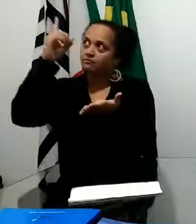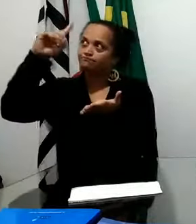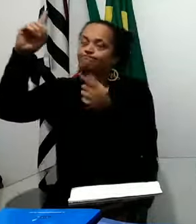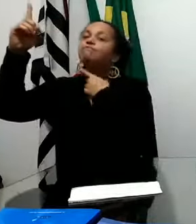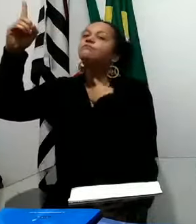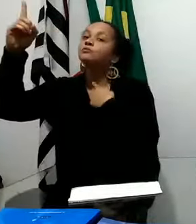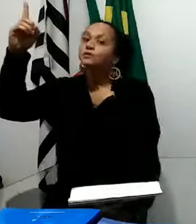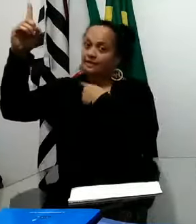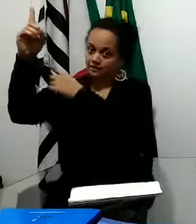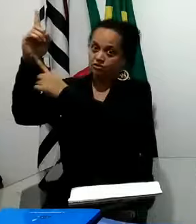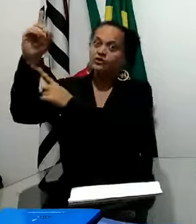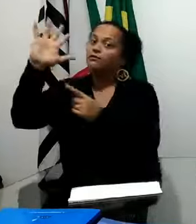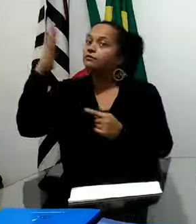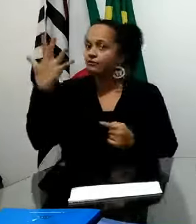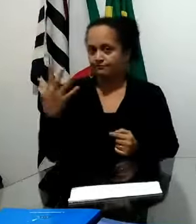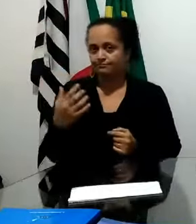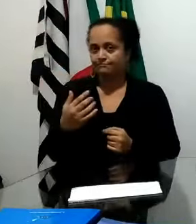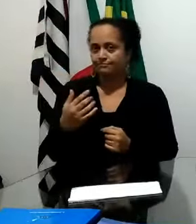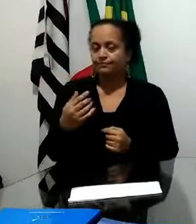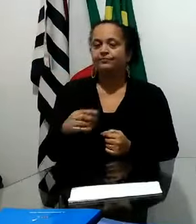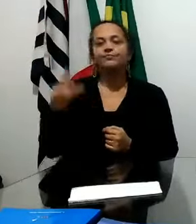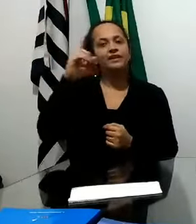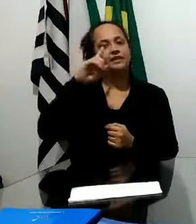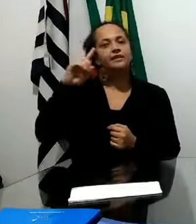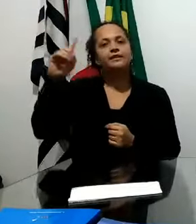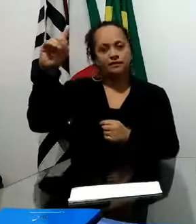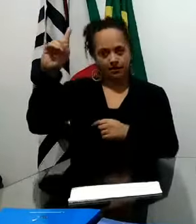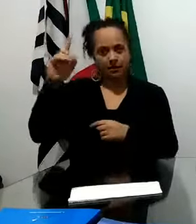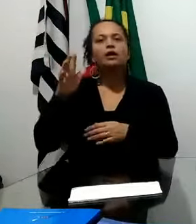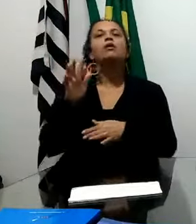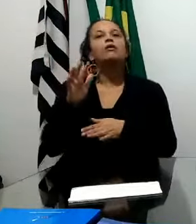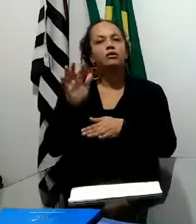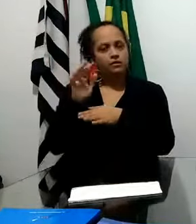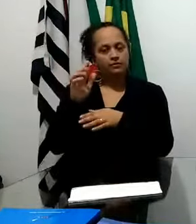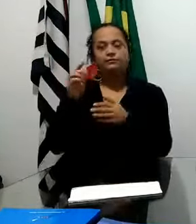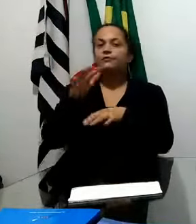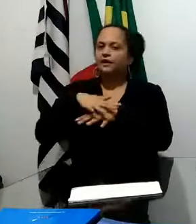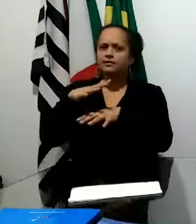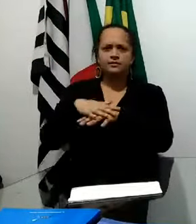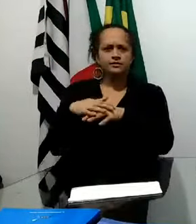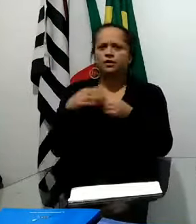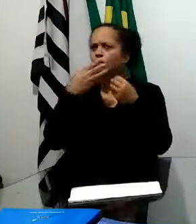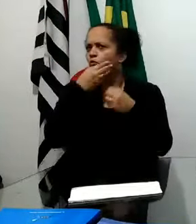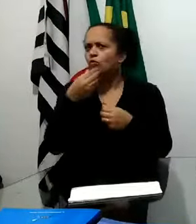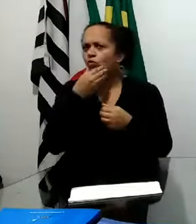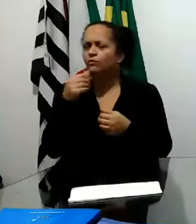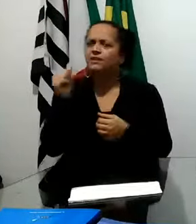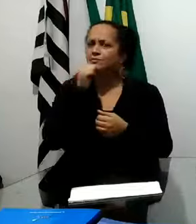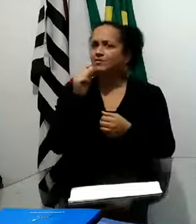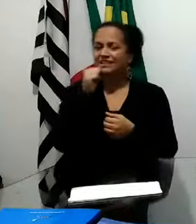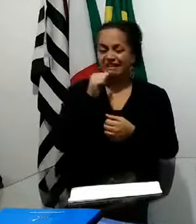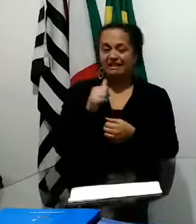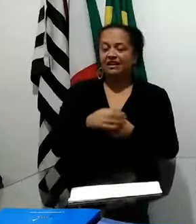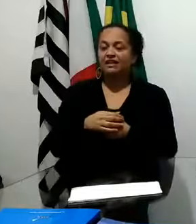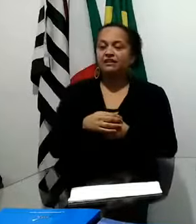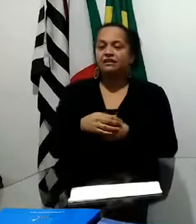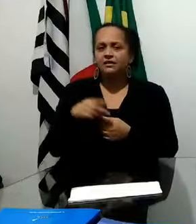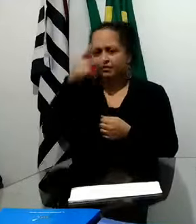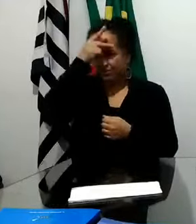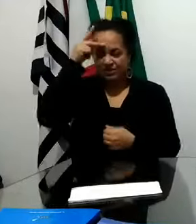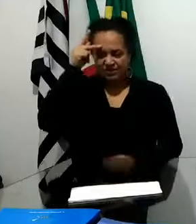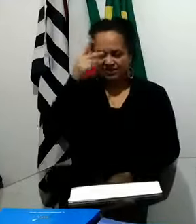terra. E Deus vai levantar homens e mulheres que até mesmo nem temem a Ele, nem